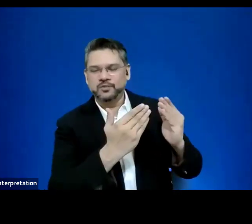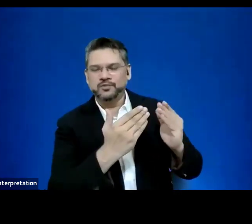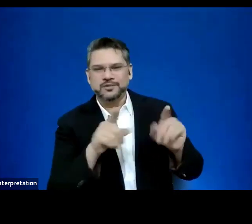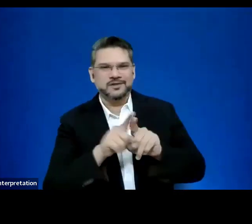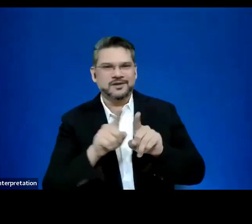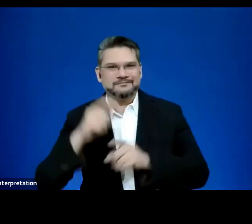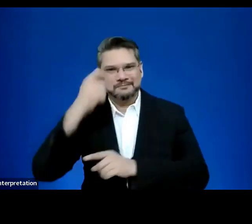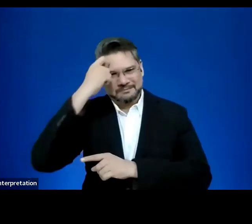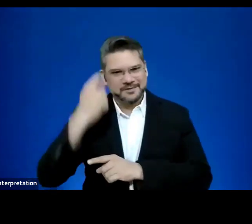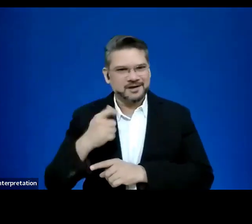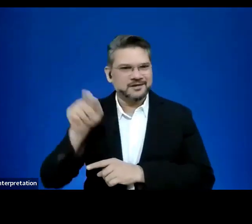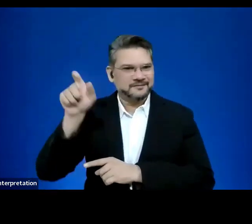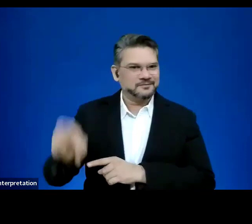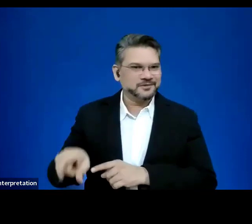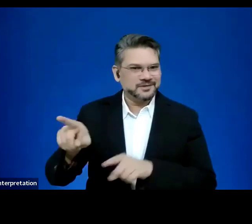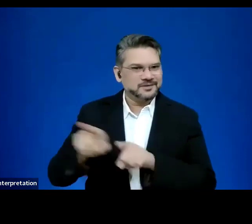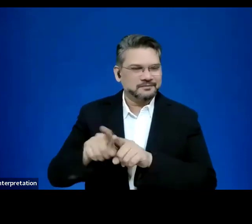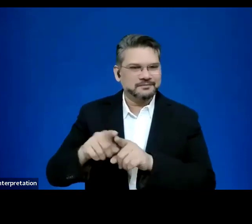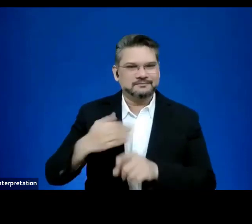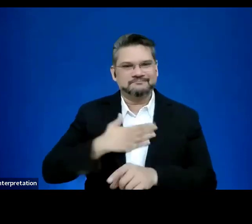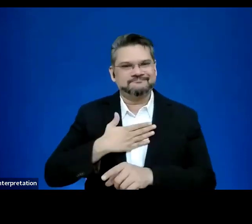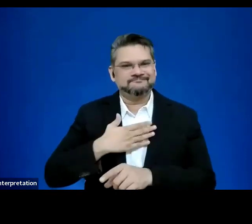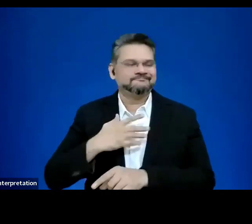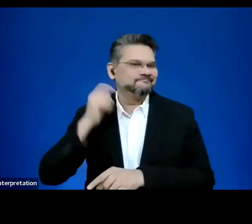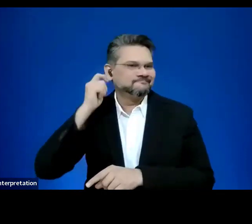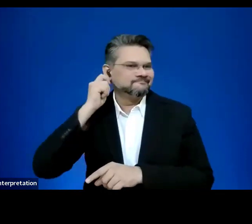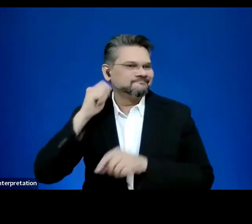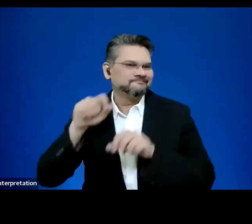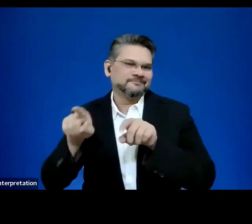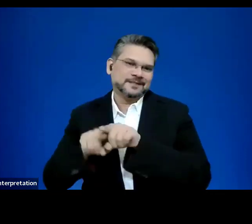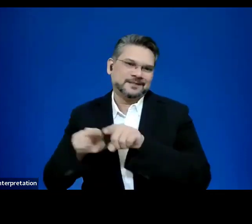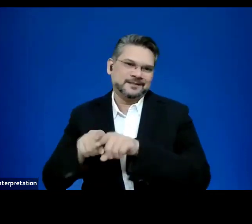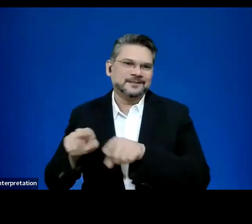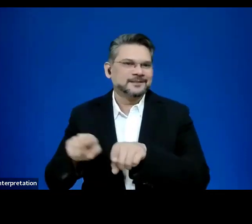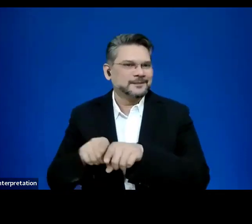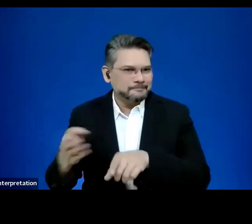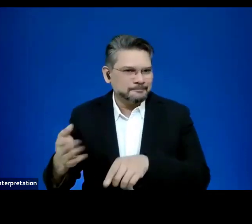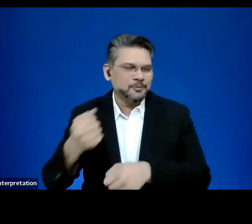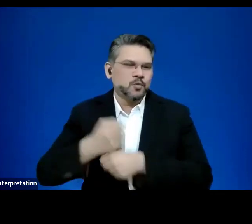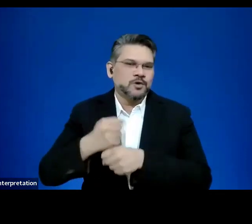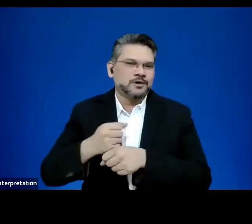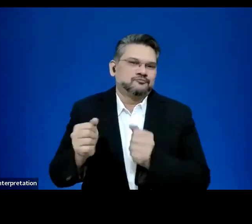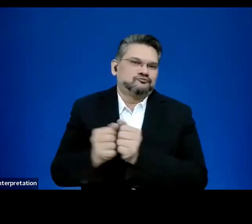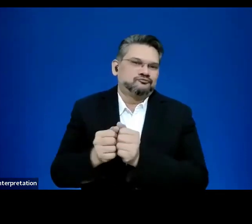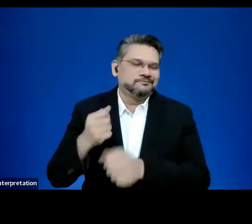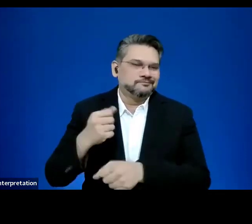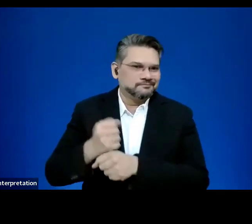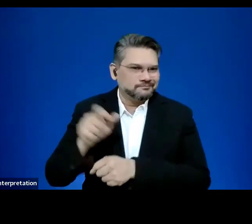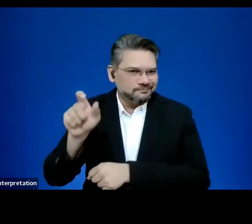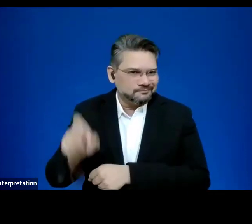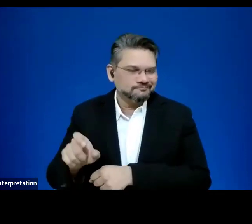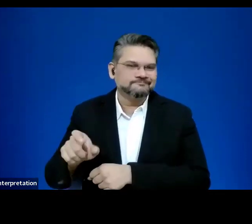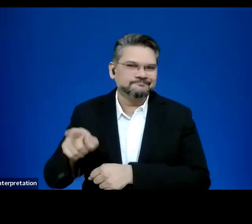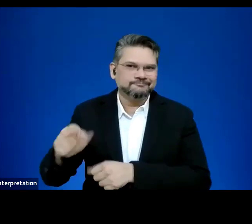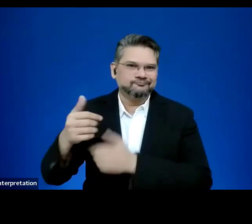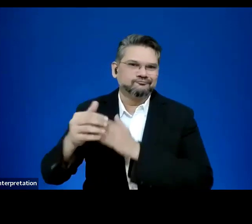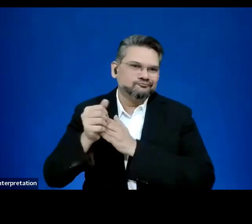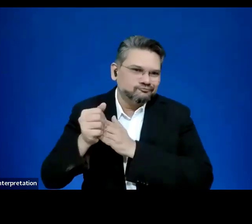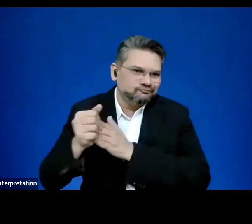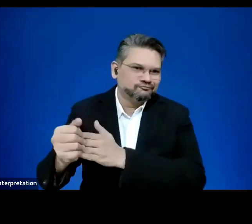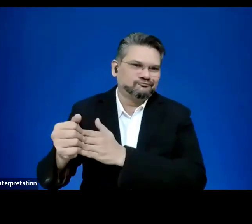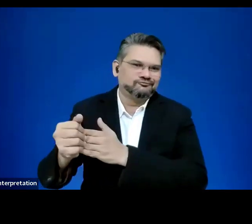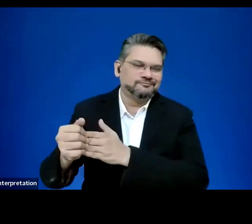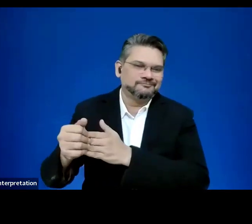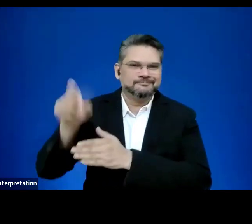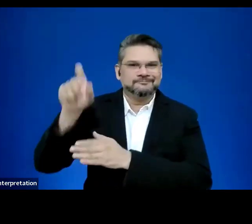来给我们这些地球的礼物，能够有像我们的 Bhargavi， 我的姐妹，